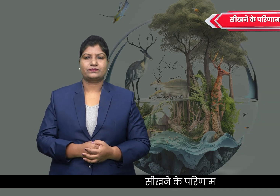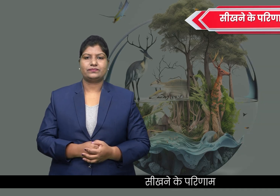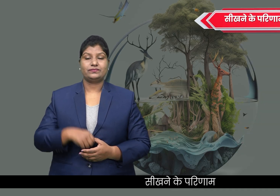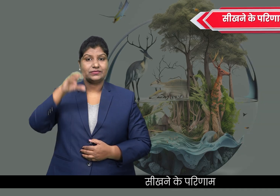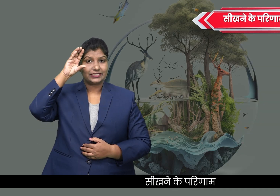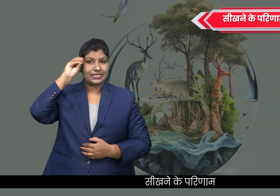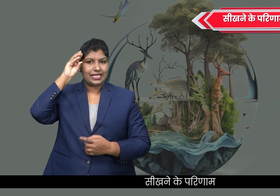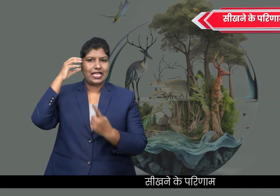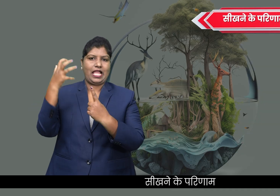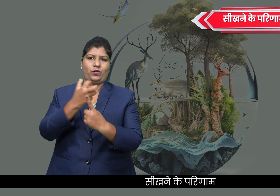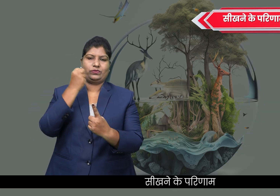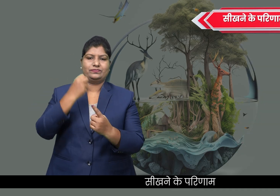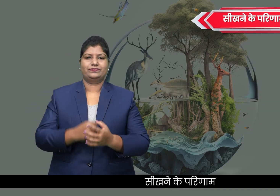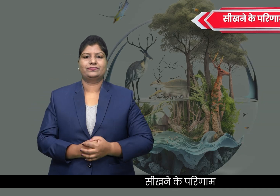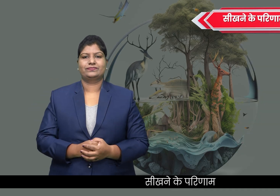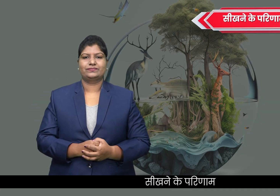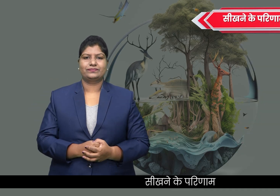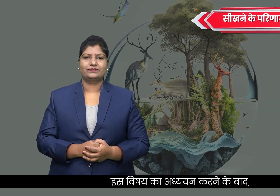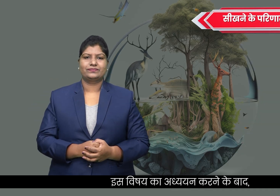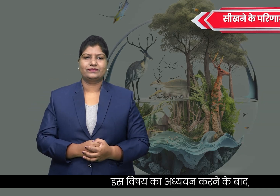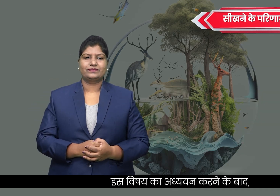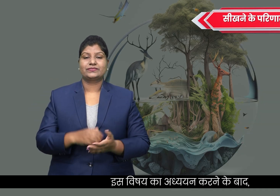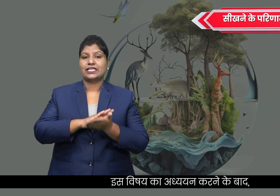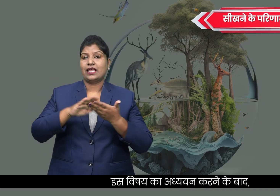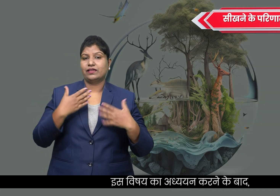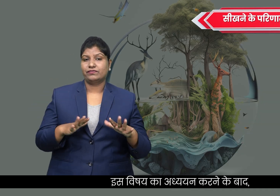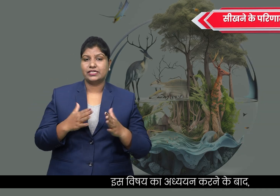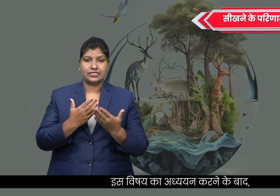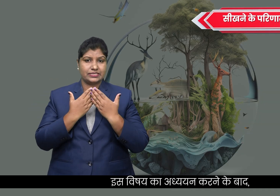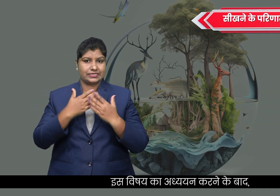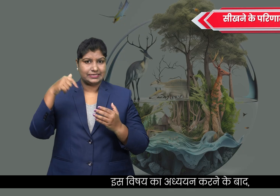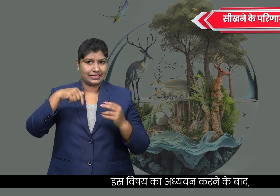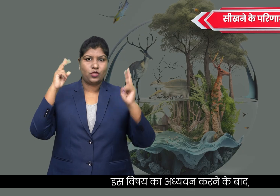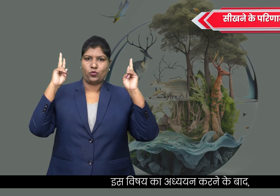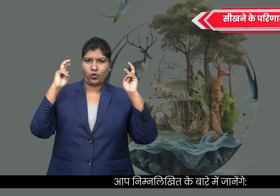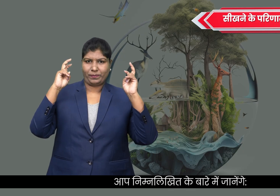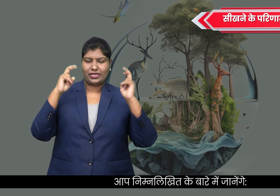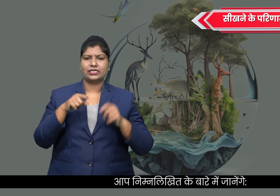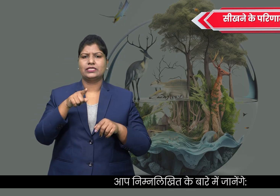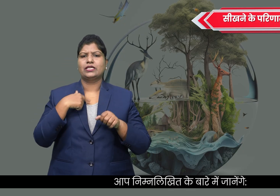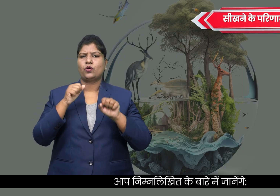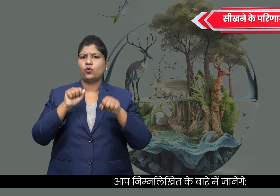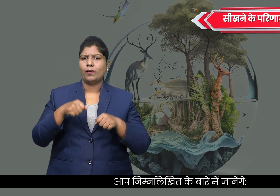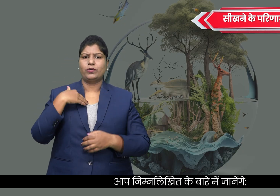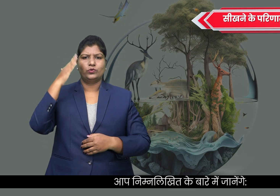सीखने के परिणाम। इस विषय का अध्ययन करने के बाद आप निम्नलिखित के बारे में